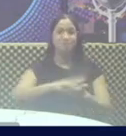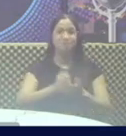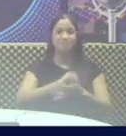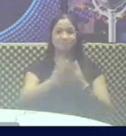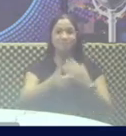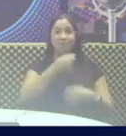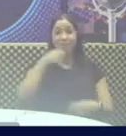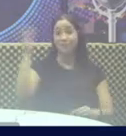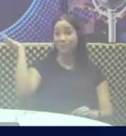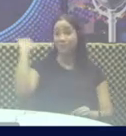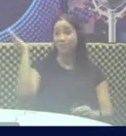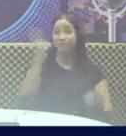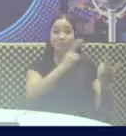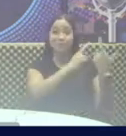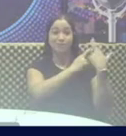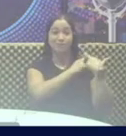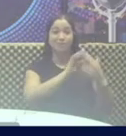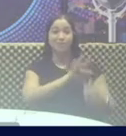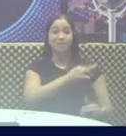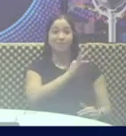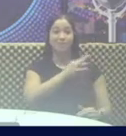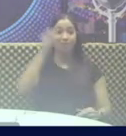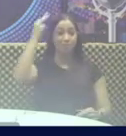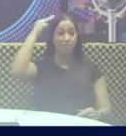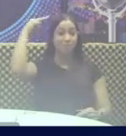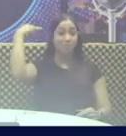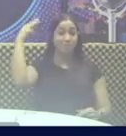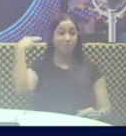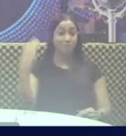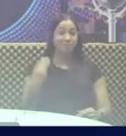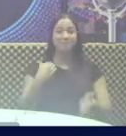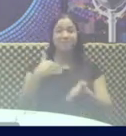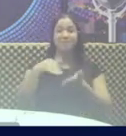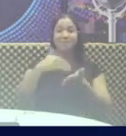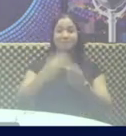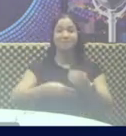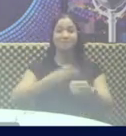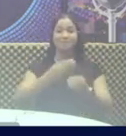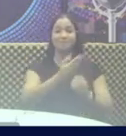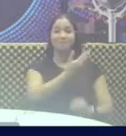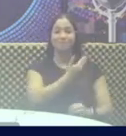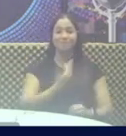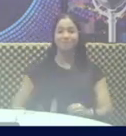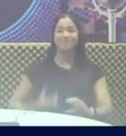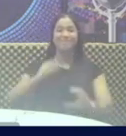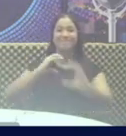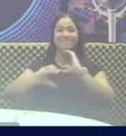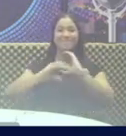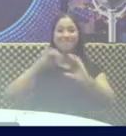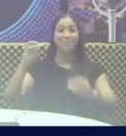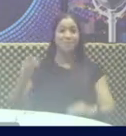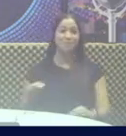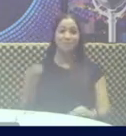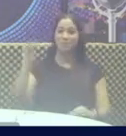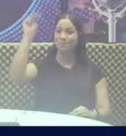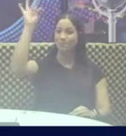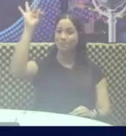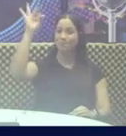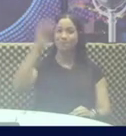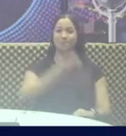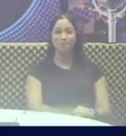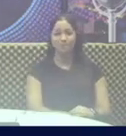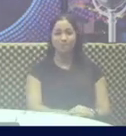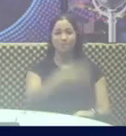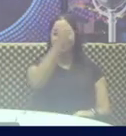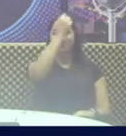em Libras, Amanda Valentim. Responsável técnico, Matheus Queiroz. Secretário Municipal de Governo e Comunicação, Marco Túlio